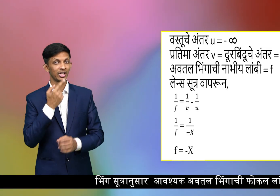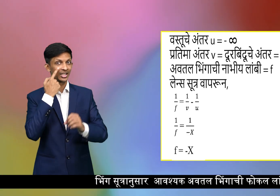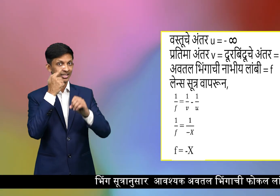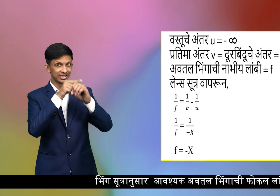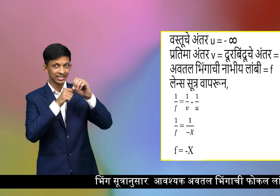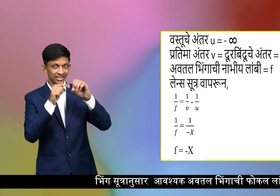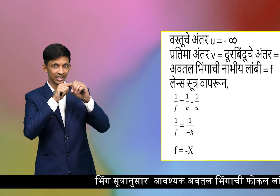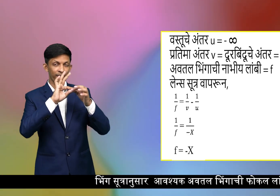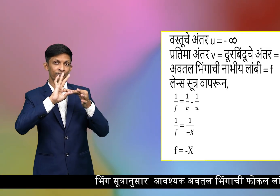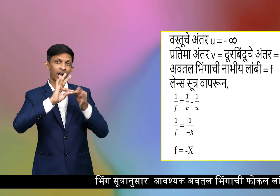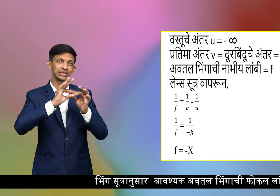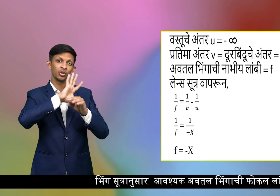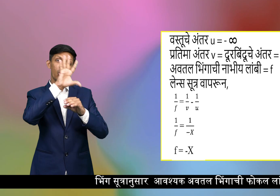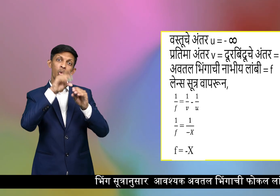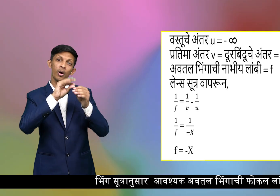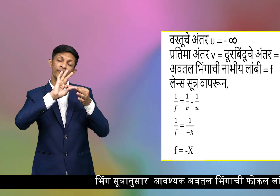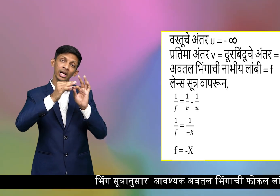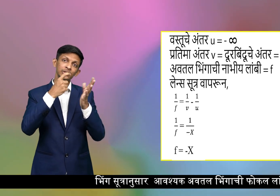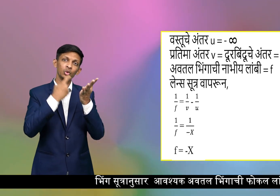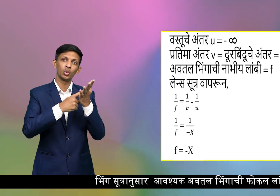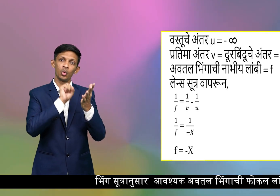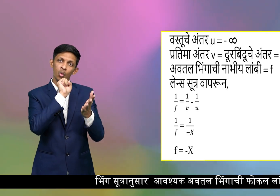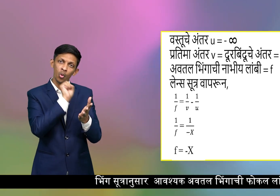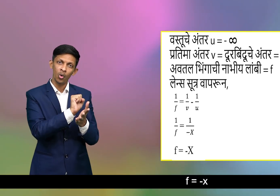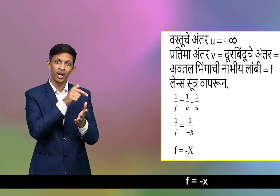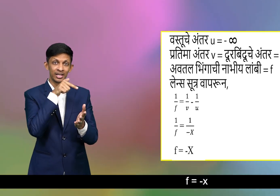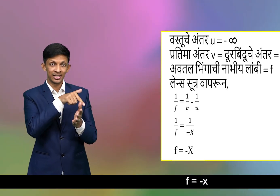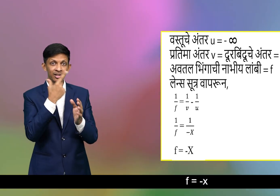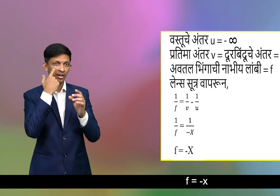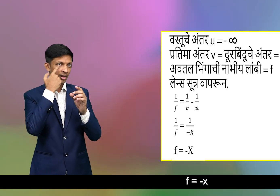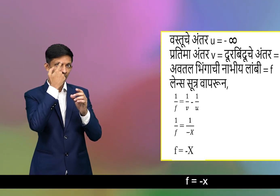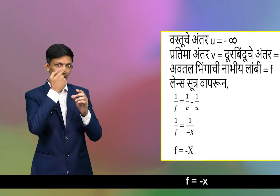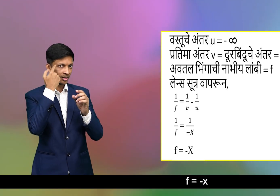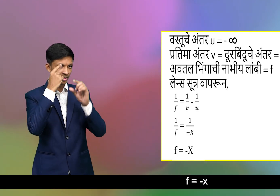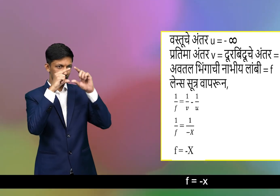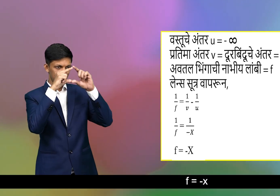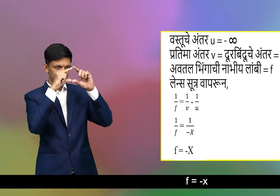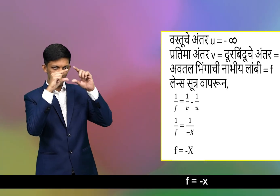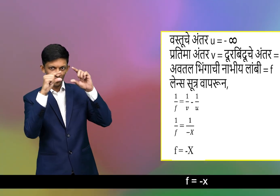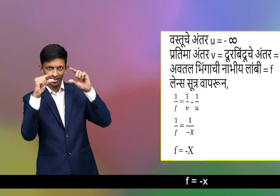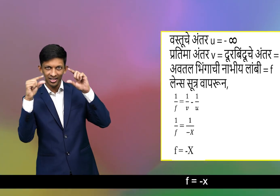भिंग सूत्रानुसार आवश्यक अवतल भिंगाची फोकल लांबी F बरोबर x.